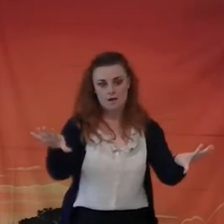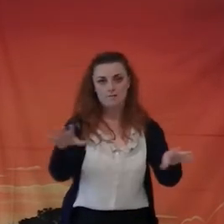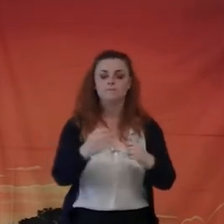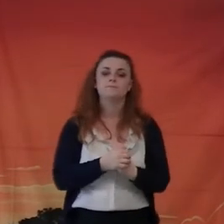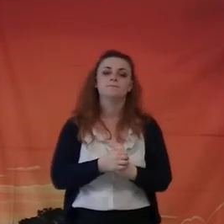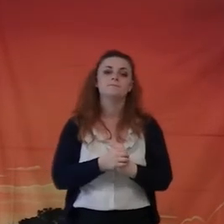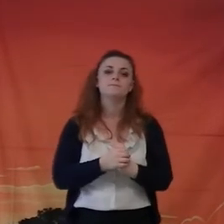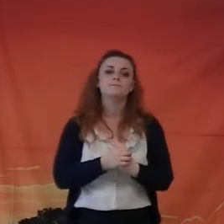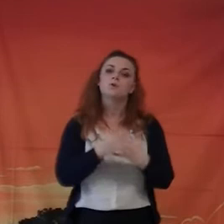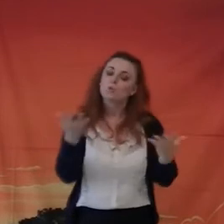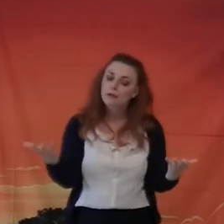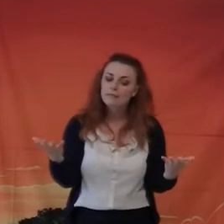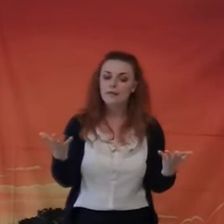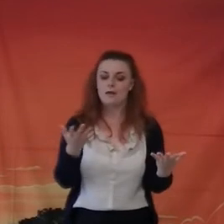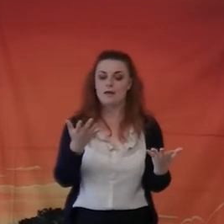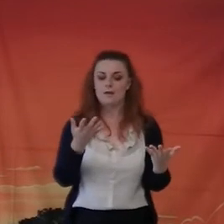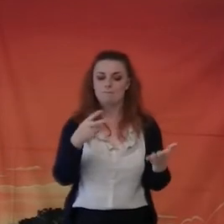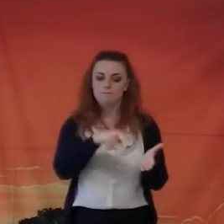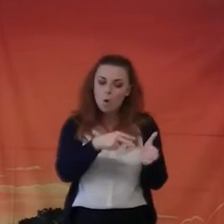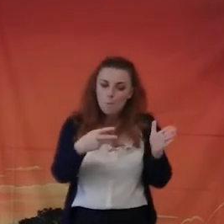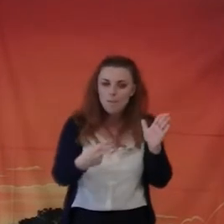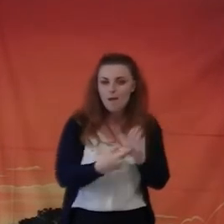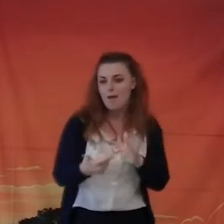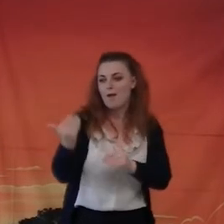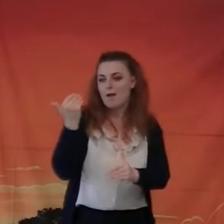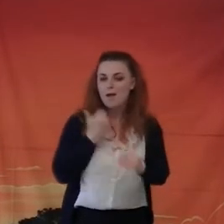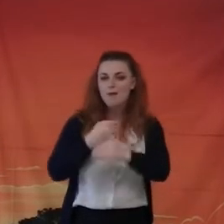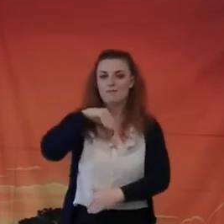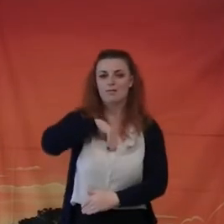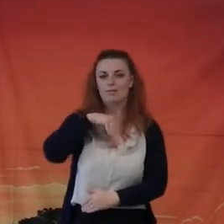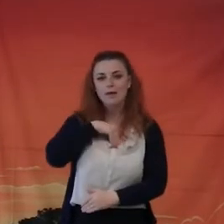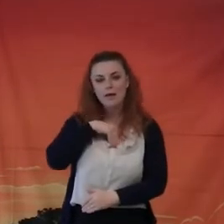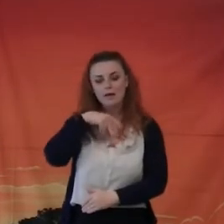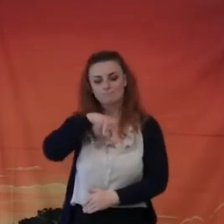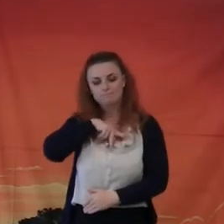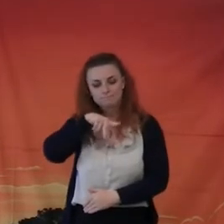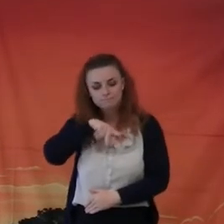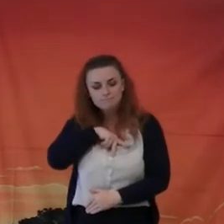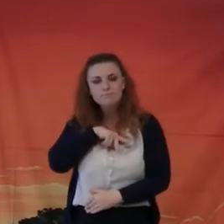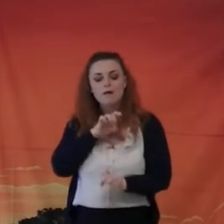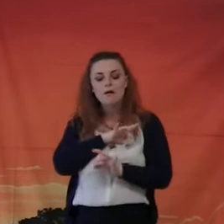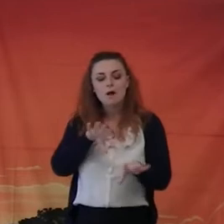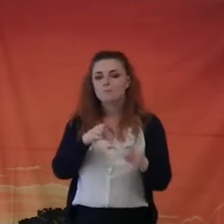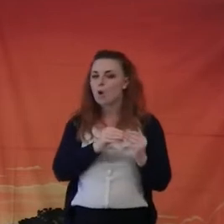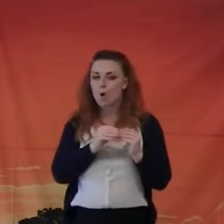anche da problemi che ognuno di noi ha dal passato, da quello che uno vive,